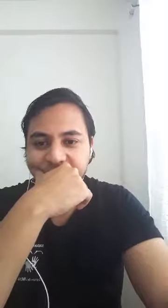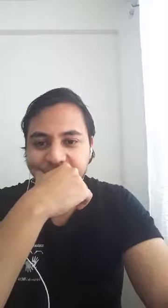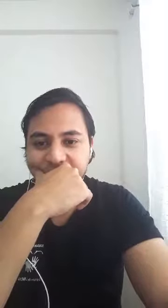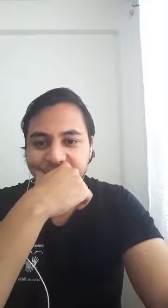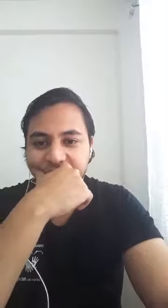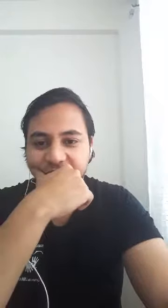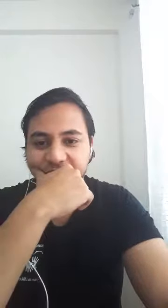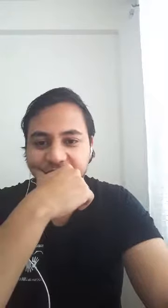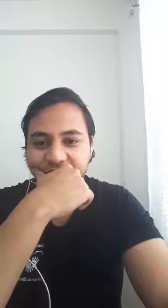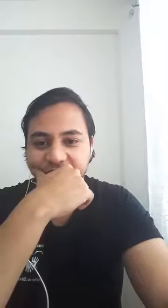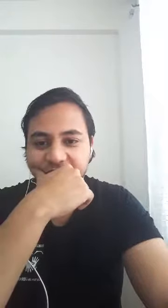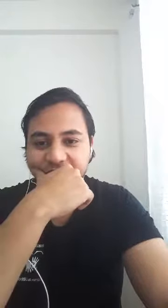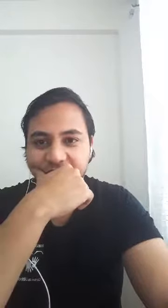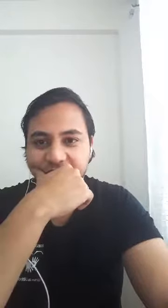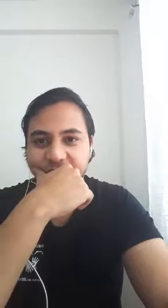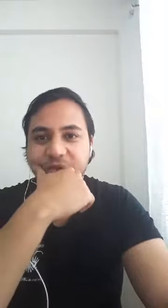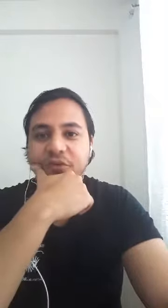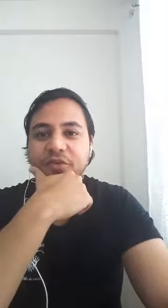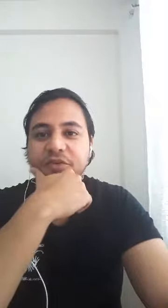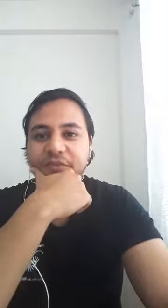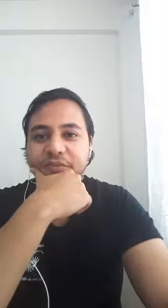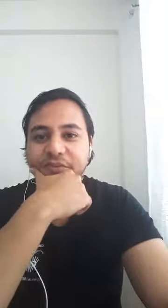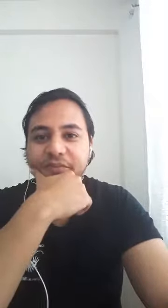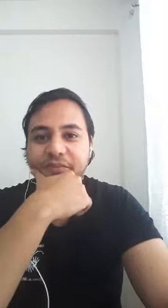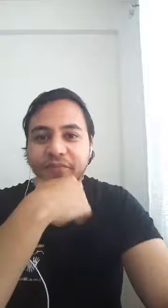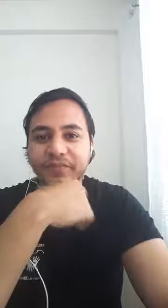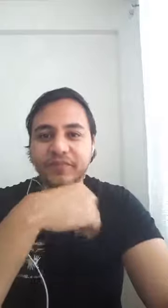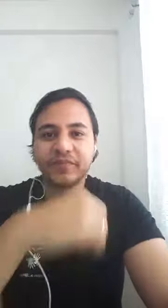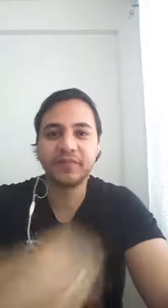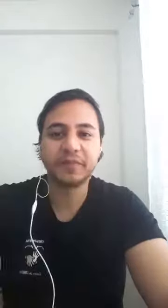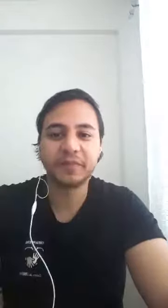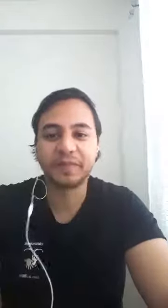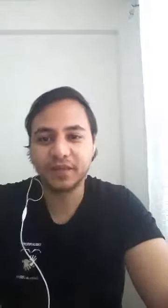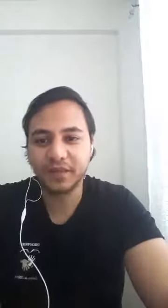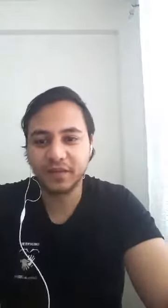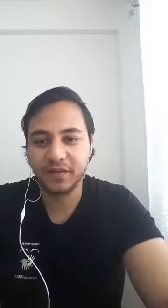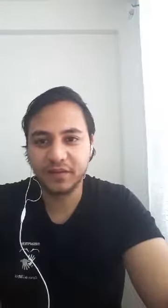Estamos informando seus seguidores que você iniciou o vídeo ao vivo.